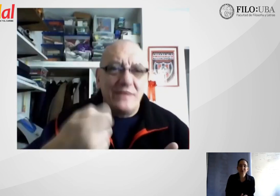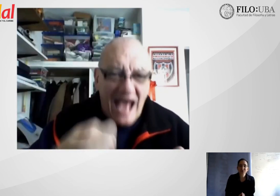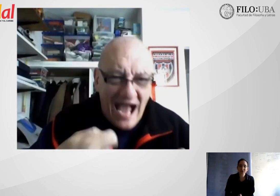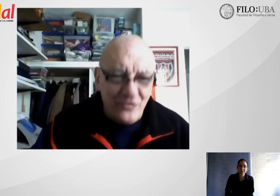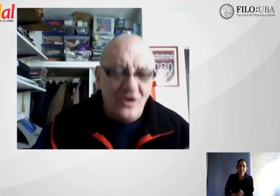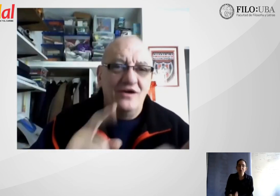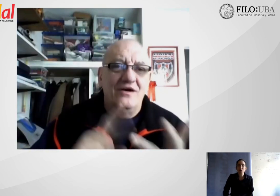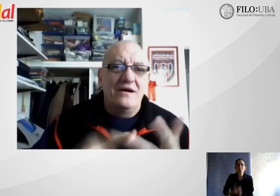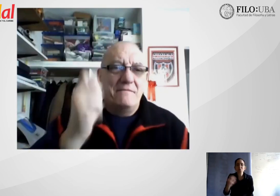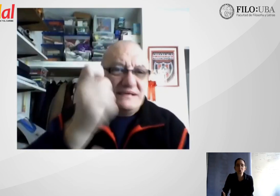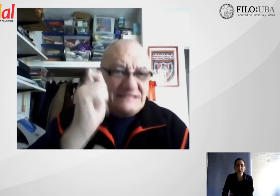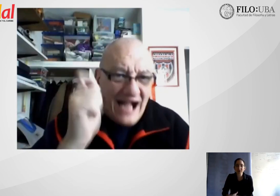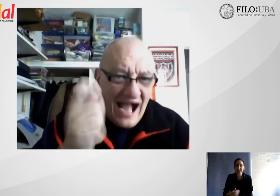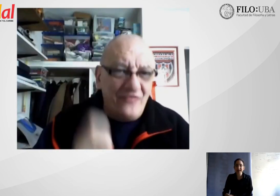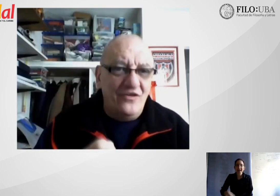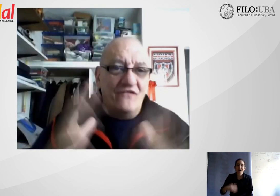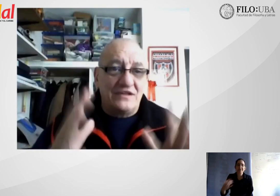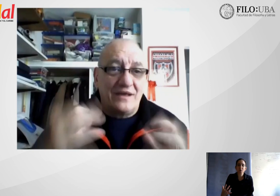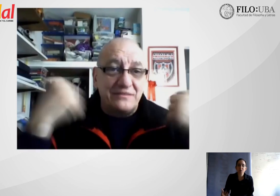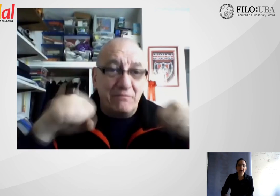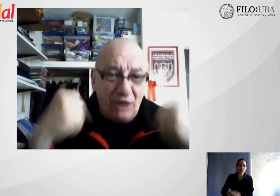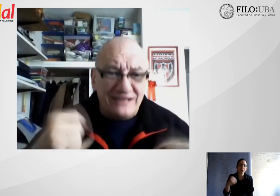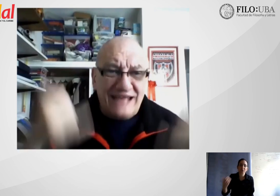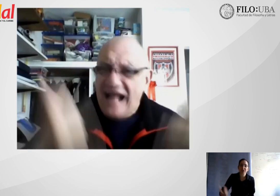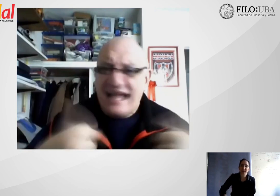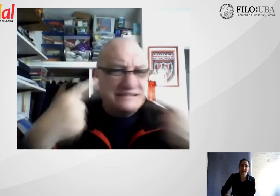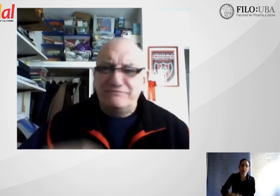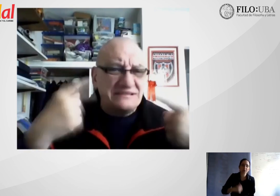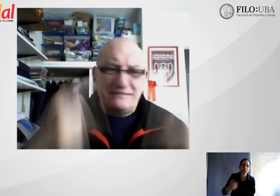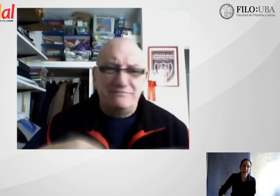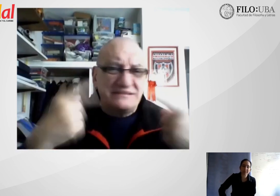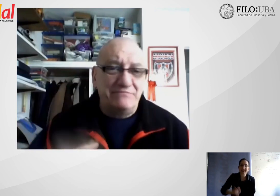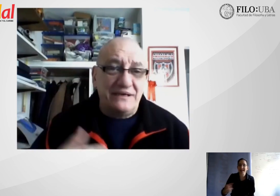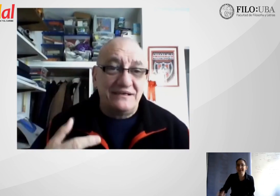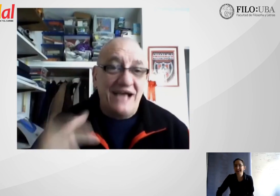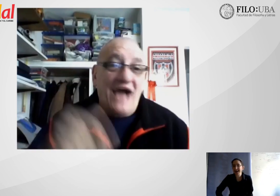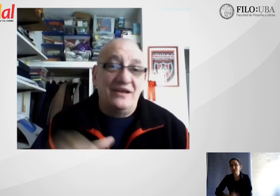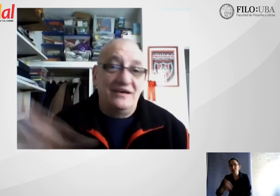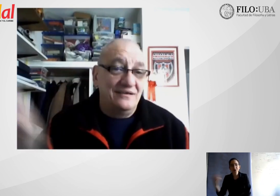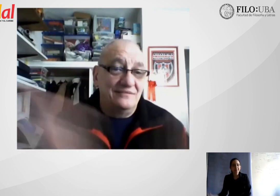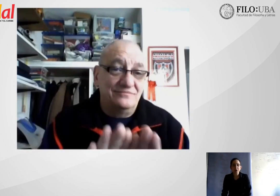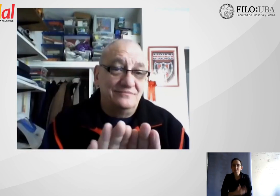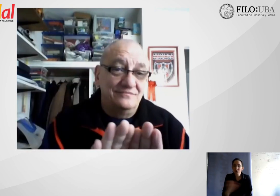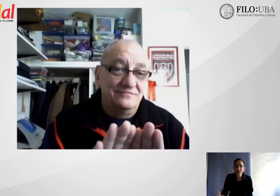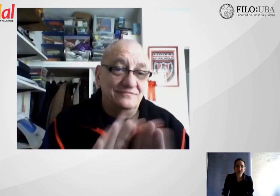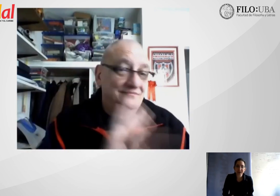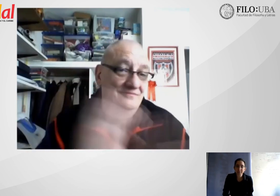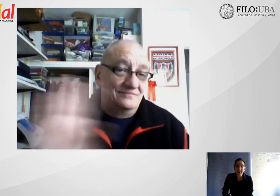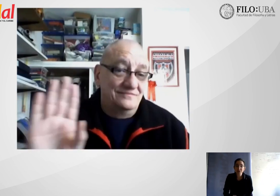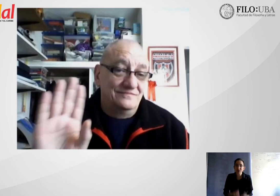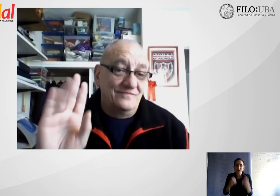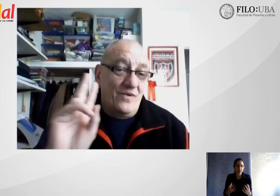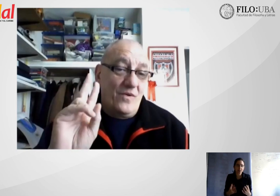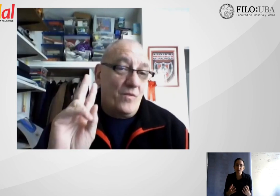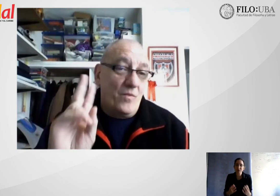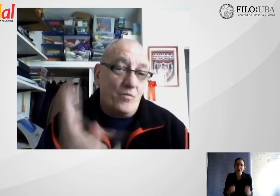de sordos siempre fueron como un club en donde había como, nosotros tenemos comisión de pesca, de teatro, de un montón de